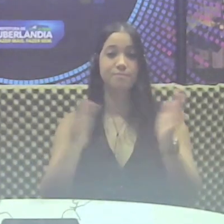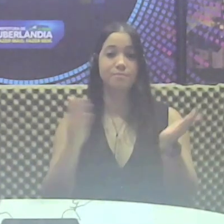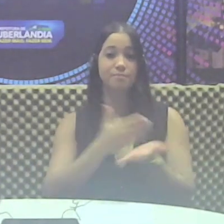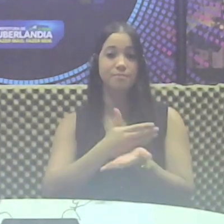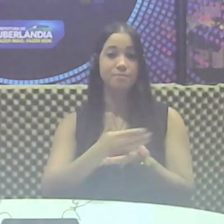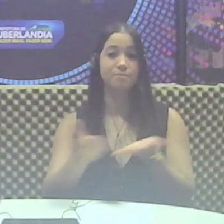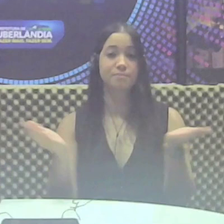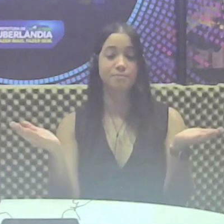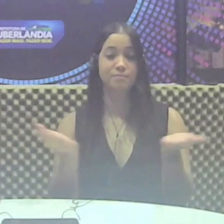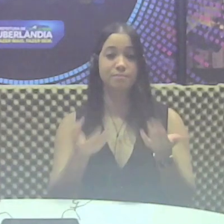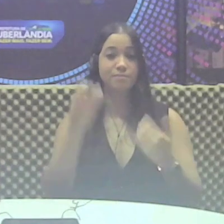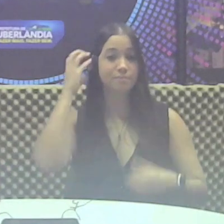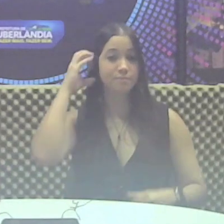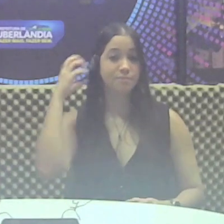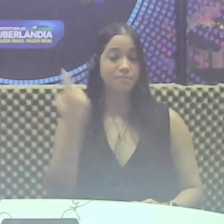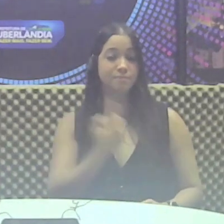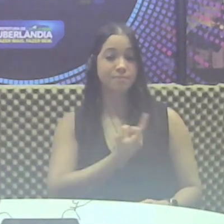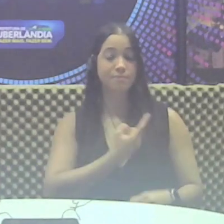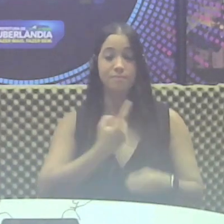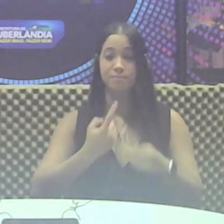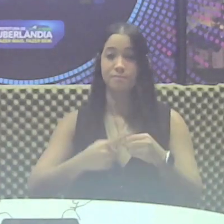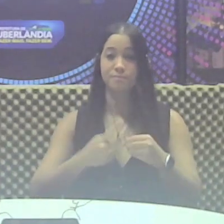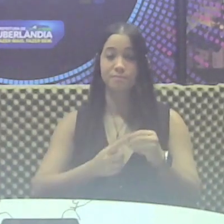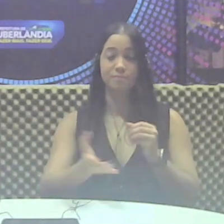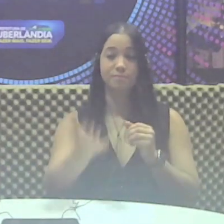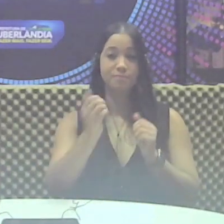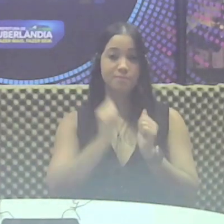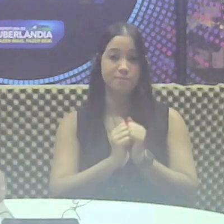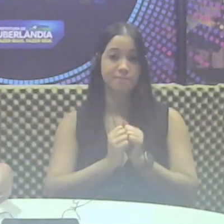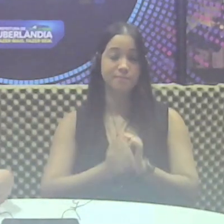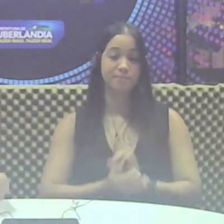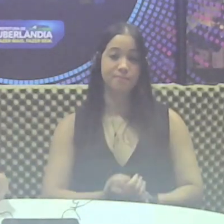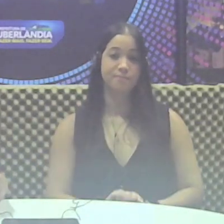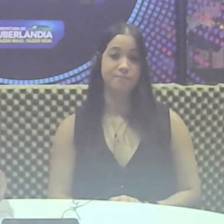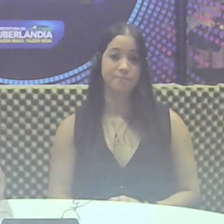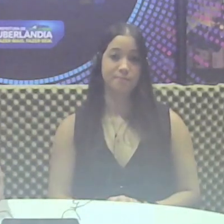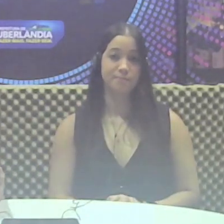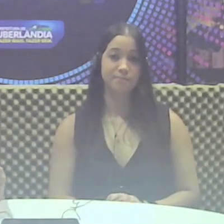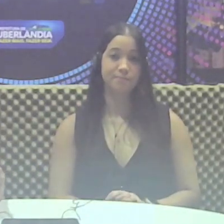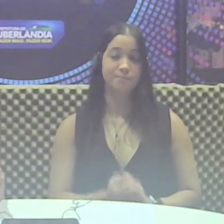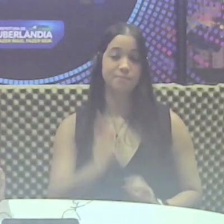notícias a partir de agora na Rádio Nossa Cidade. Vem com a gente.